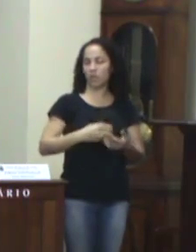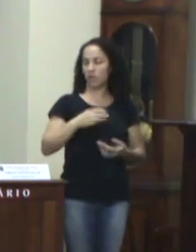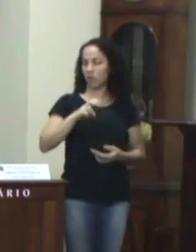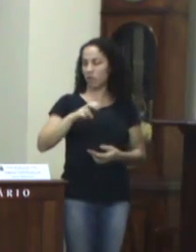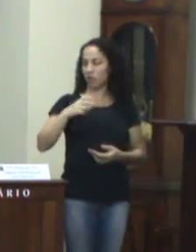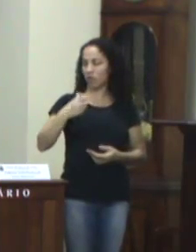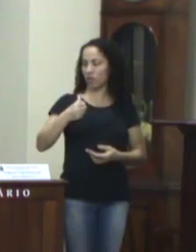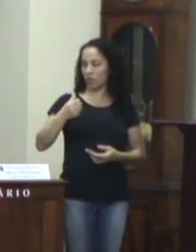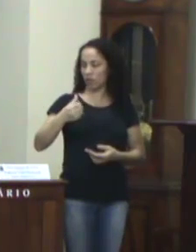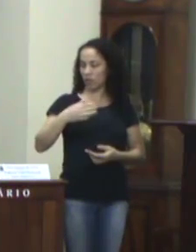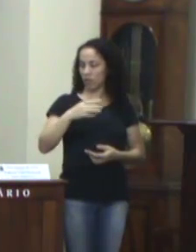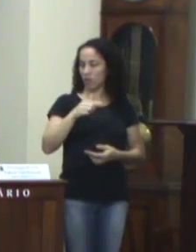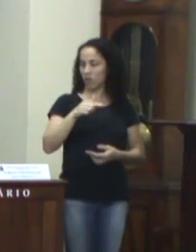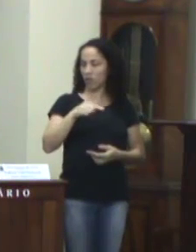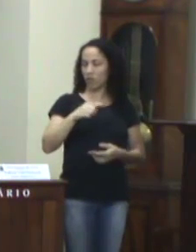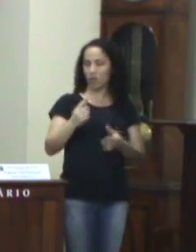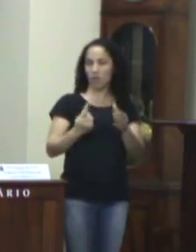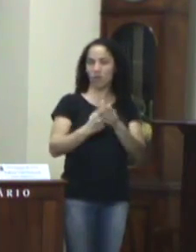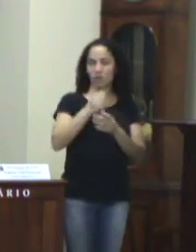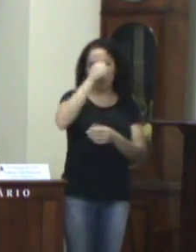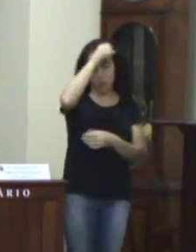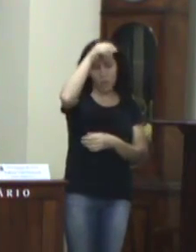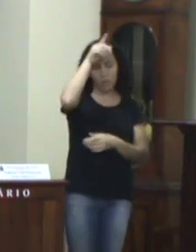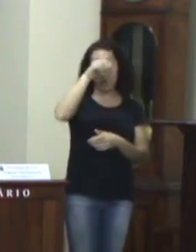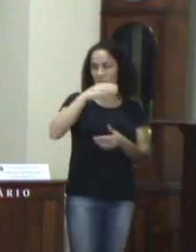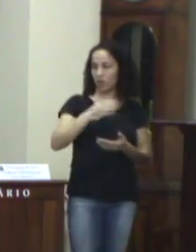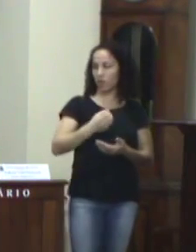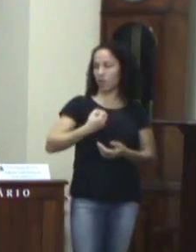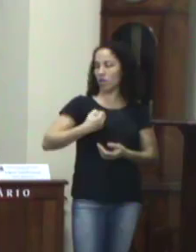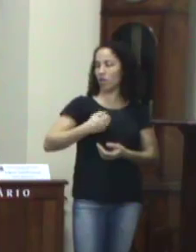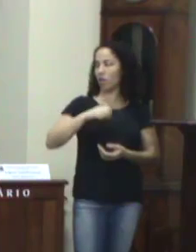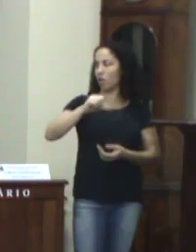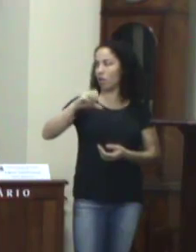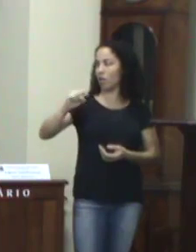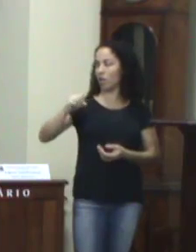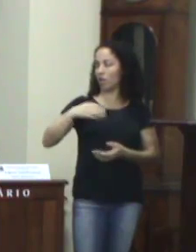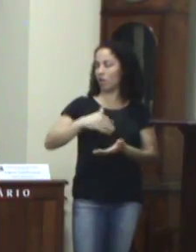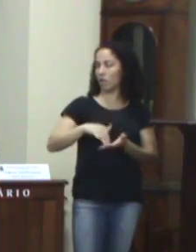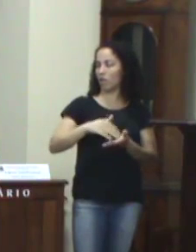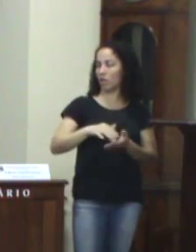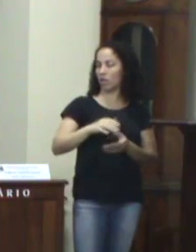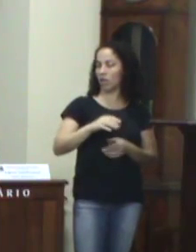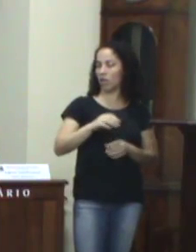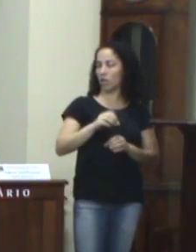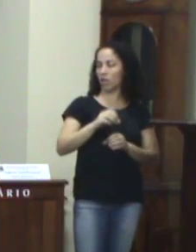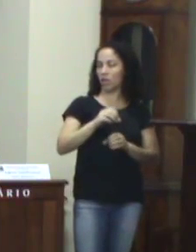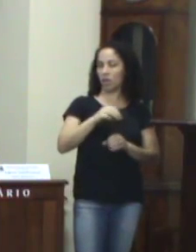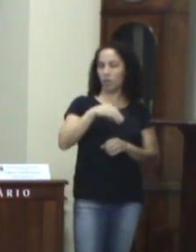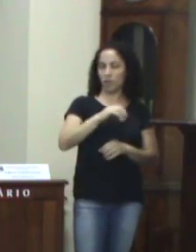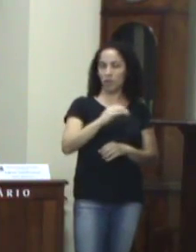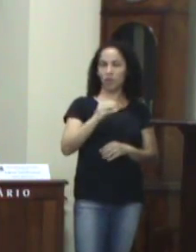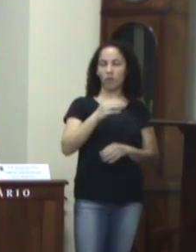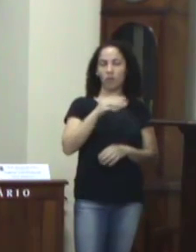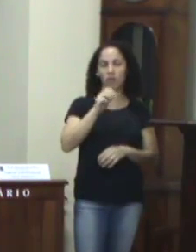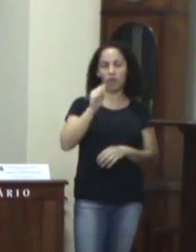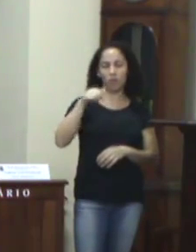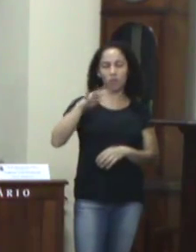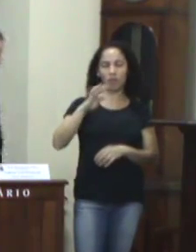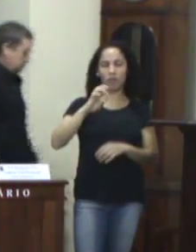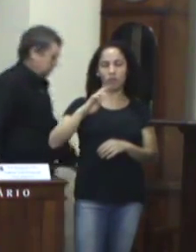586-590 de 2018, gabinete do prefeito municipal. Ofício número 98, Secretaria Municipal de Meio Ambiente.